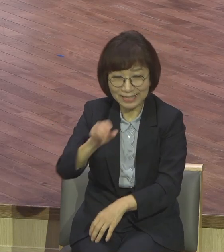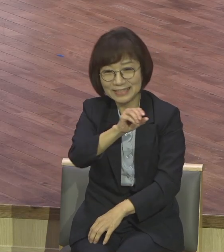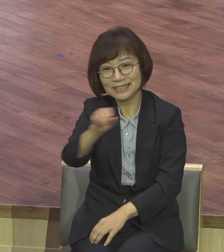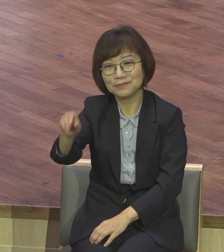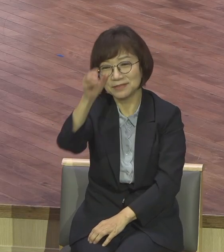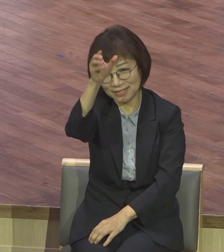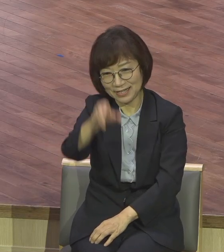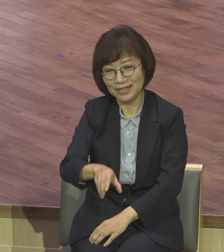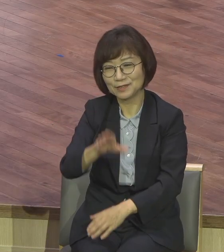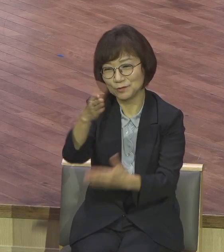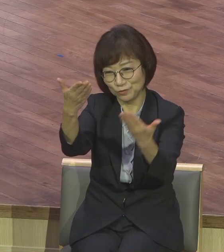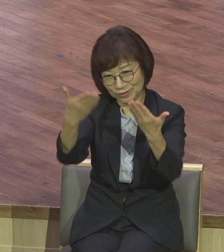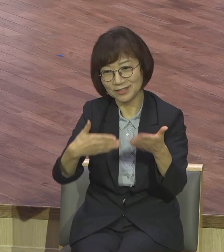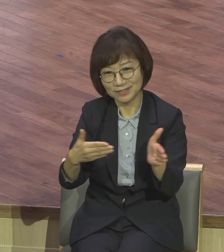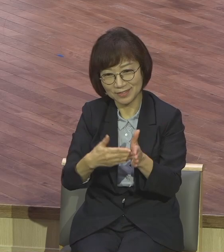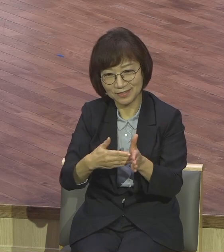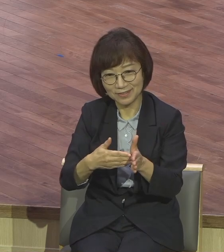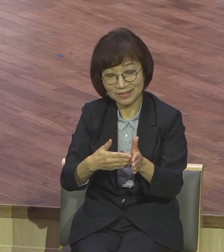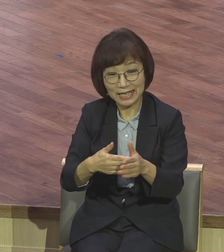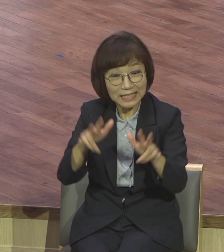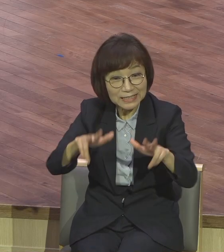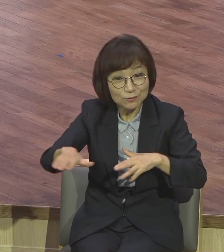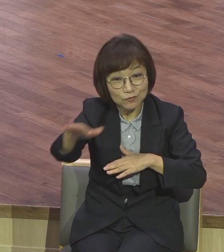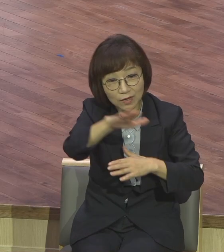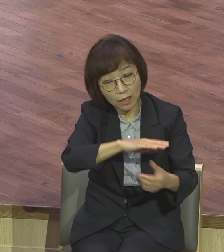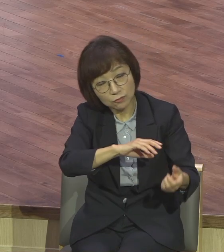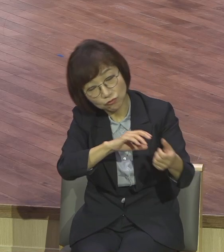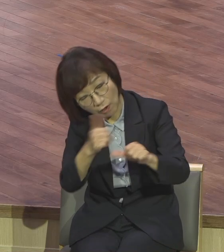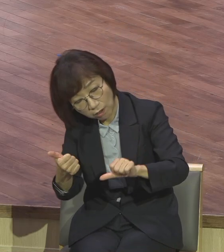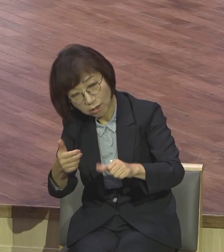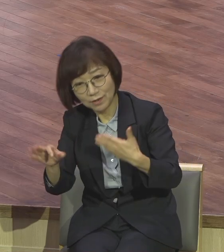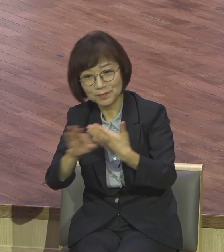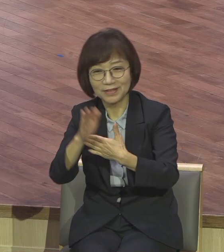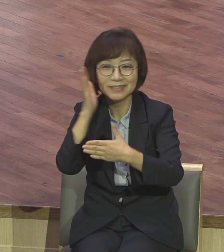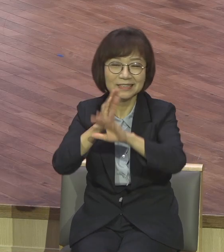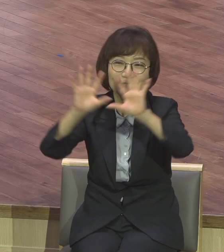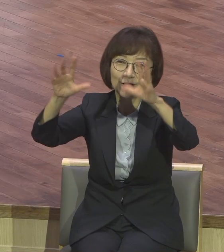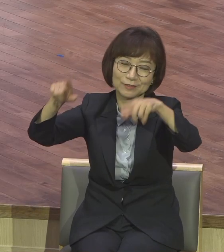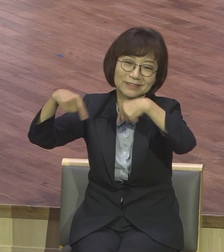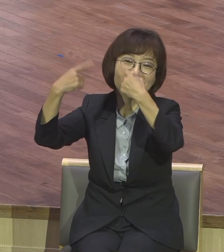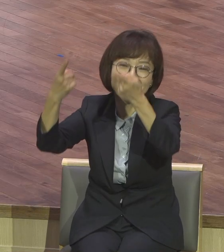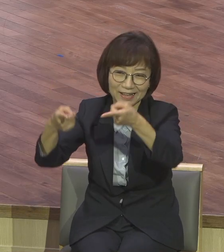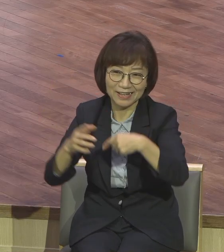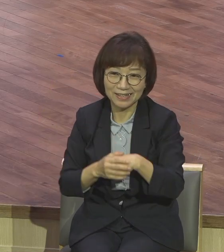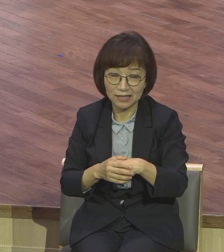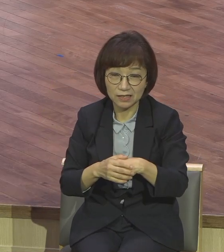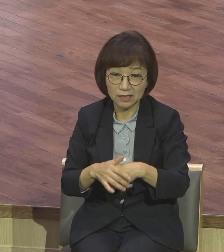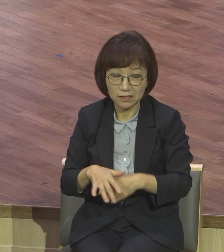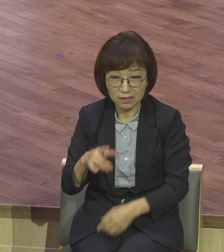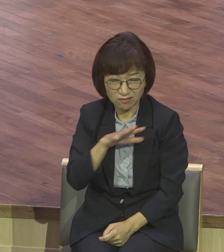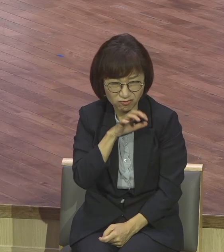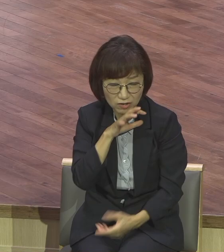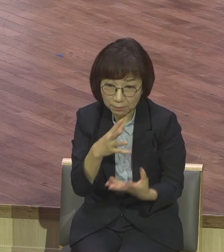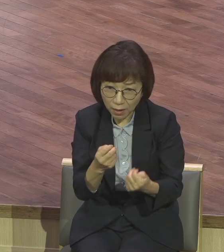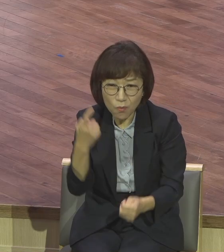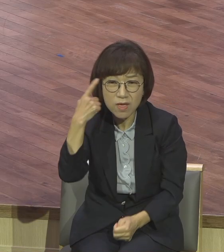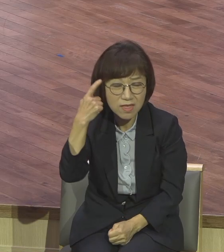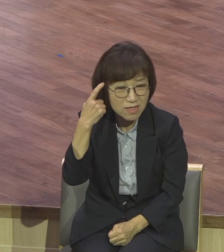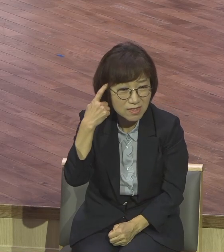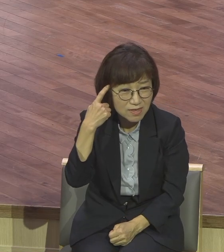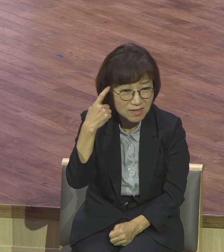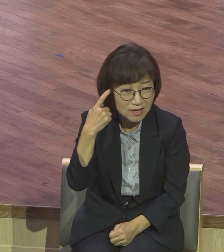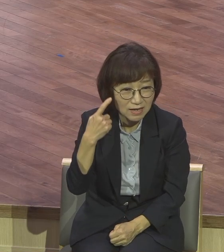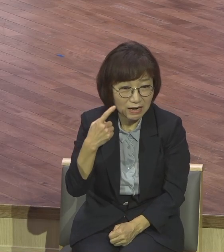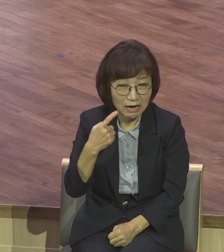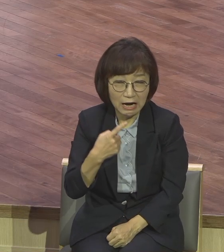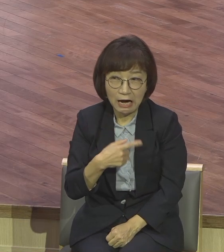오늘 죽어도 우리는 천국이요. 뭐가 부를 게 있습니까? 뭐가 불만이 많습니까?